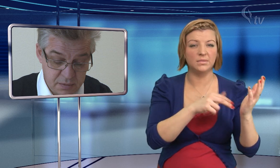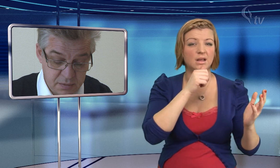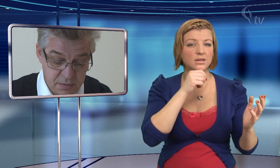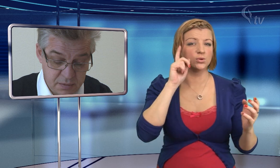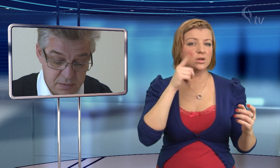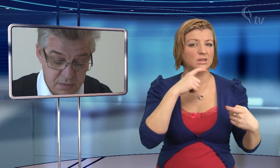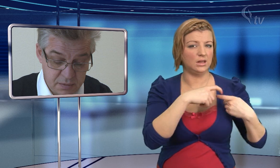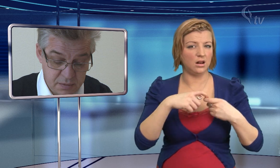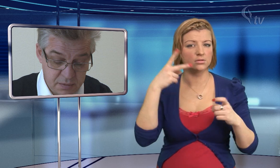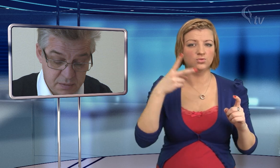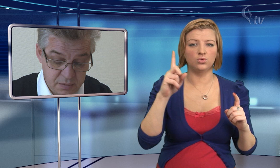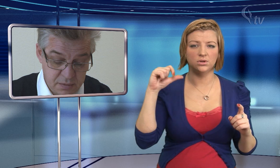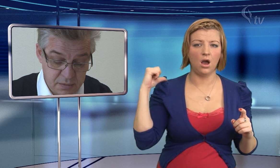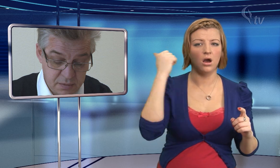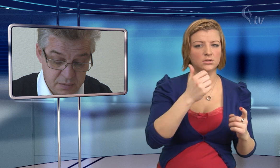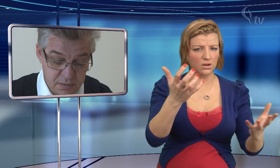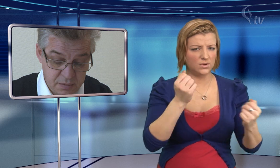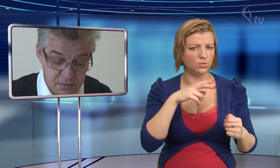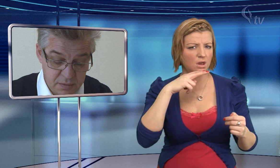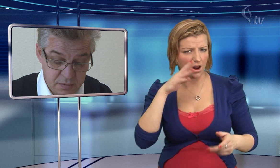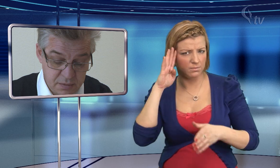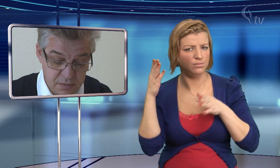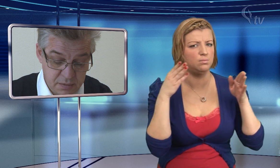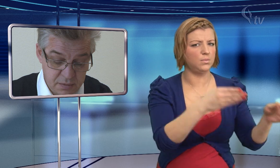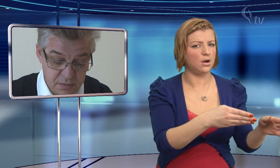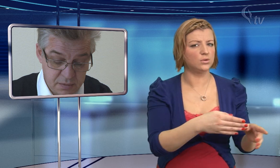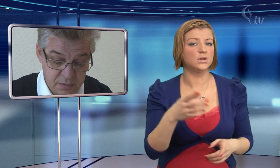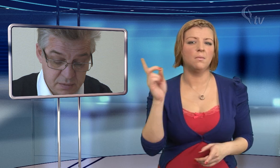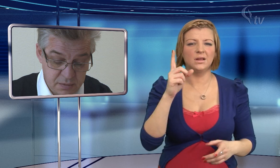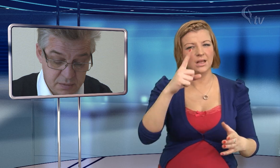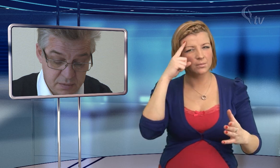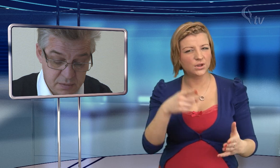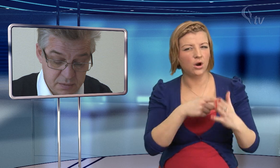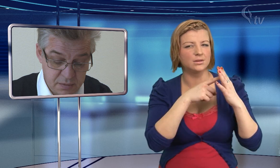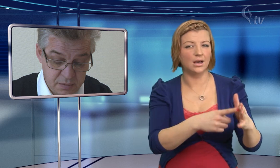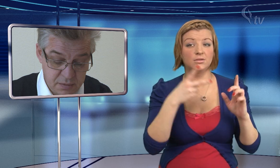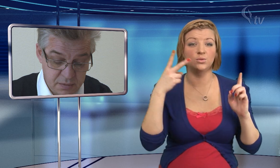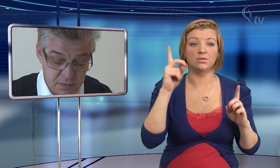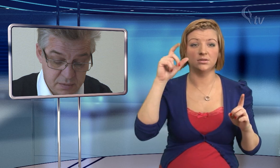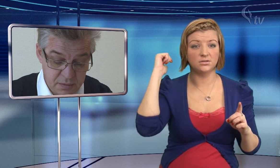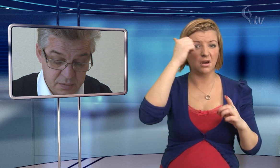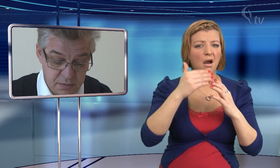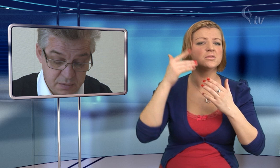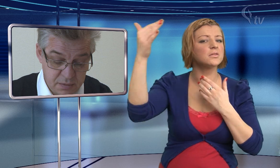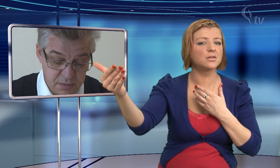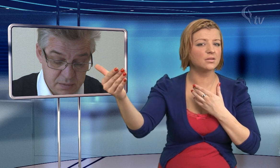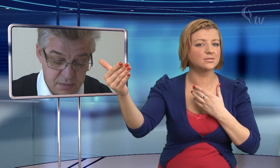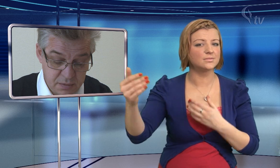Liit 2011. aastaks võtnud luubi alla ja millised prioriteedid on 2012.